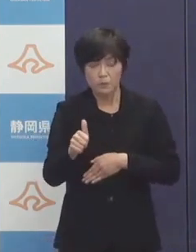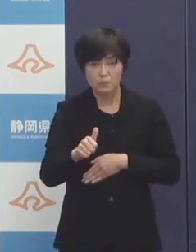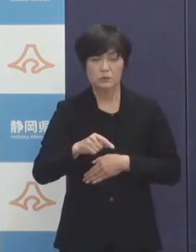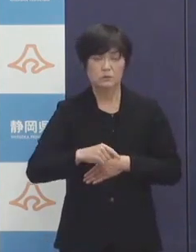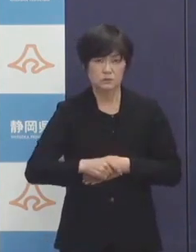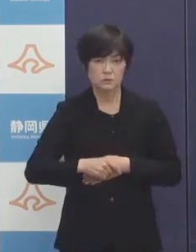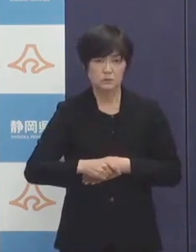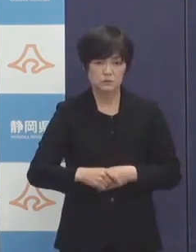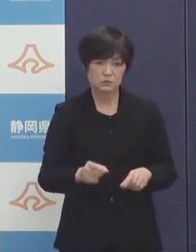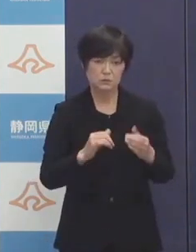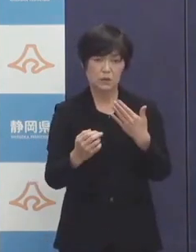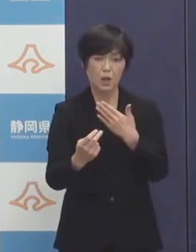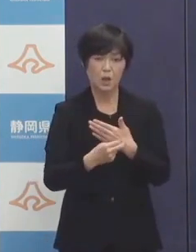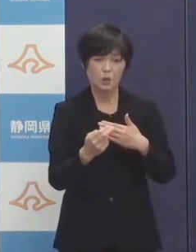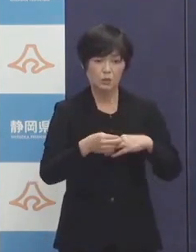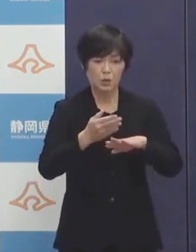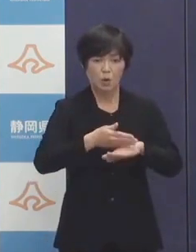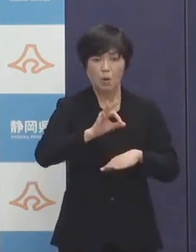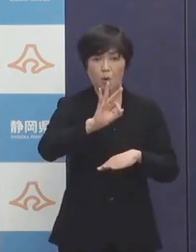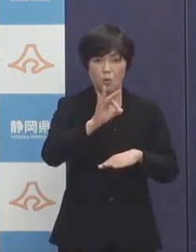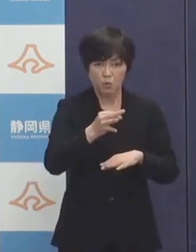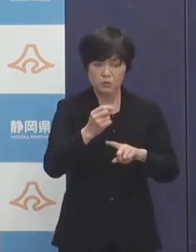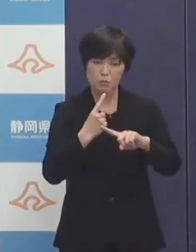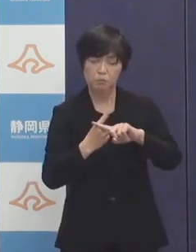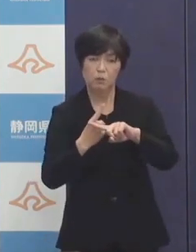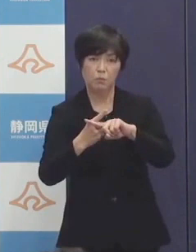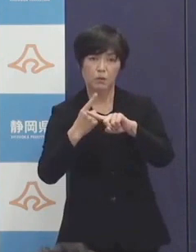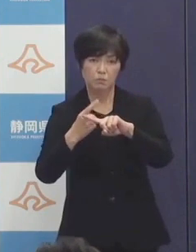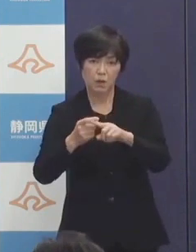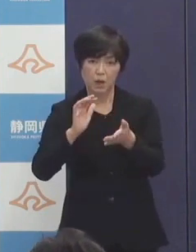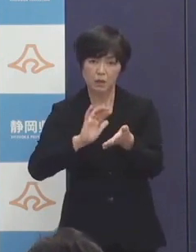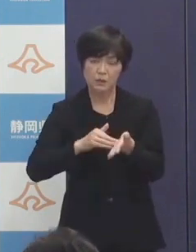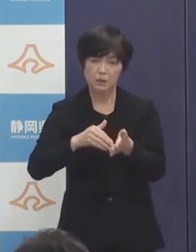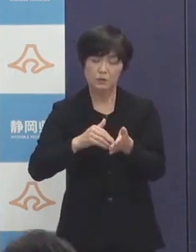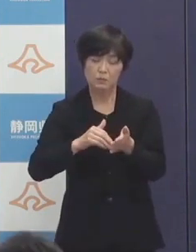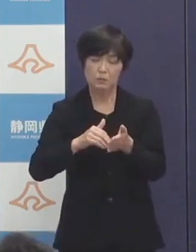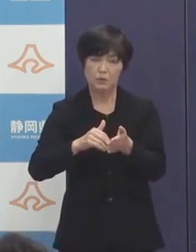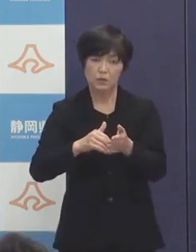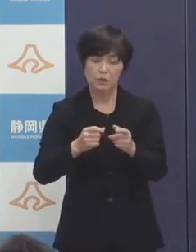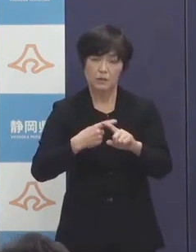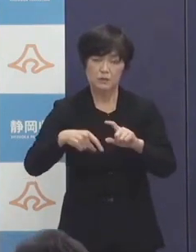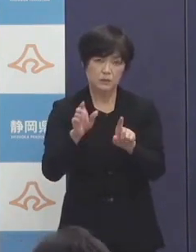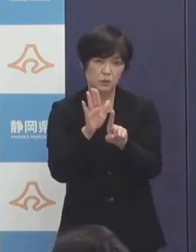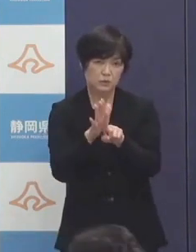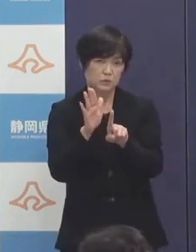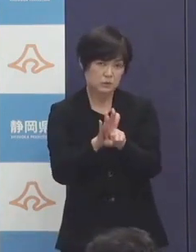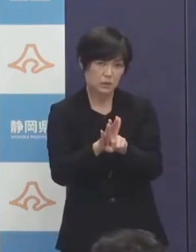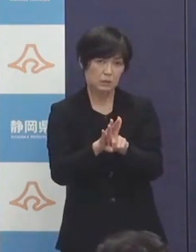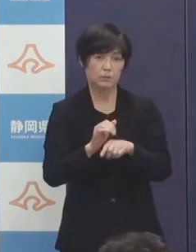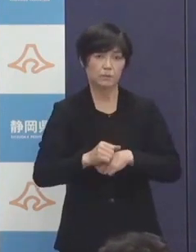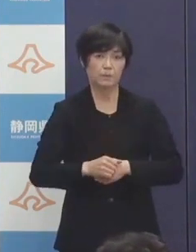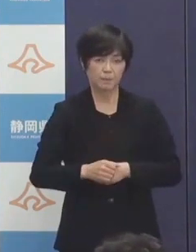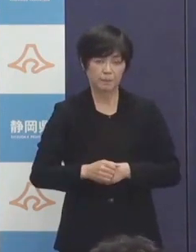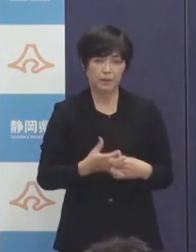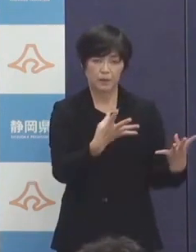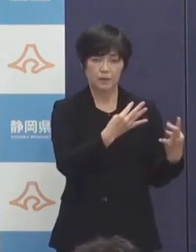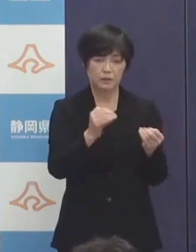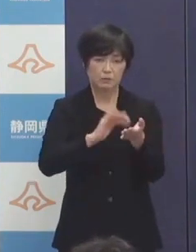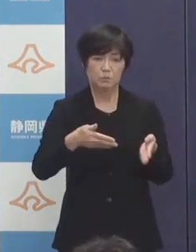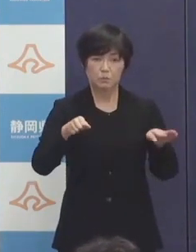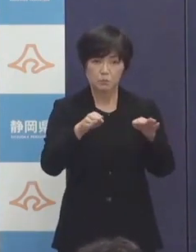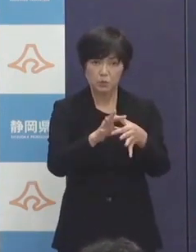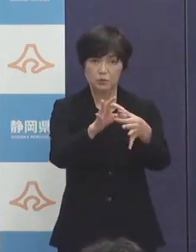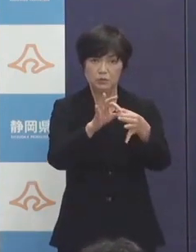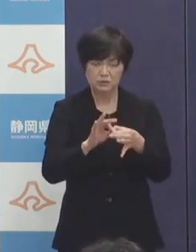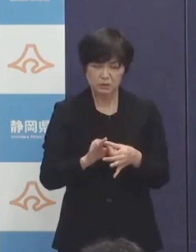療報酬の加算を行うなど、医療機関等へのさらなる支援策を打ち出されました。多くの医療機関におきましては、受